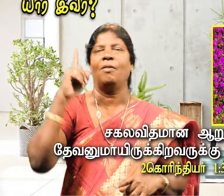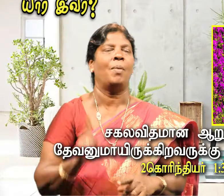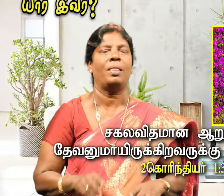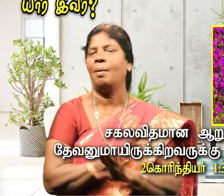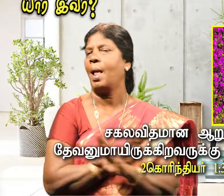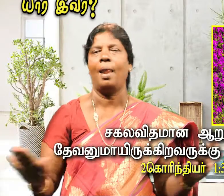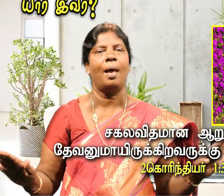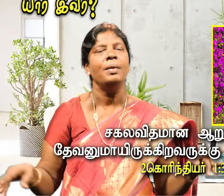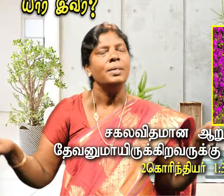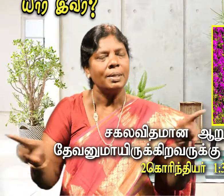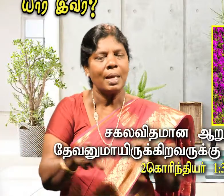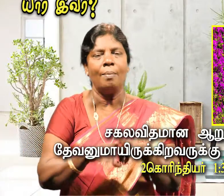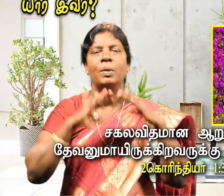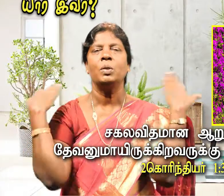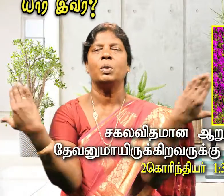இருப்பது மாத்திரமல்ல,